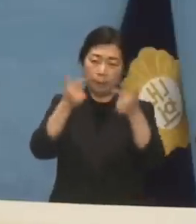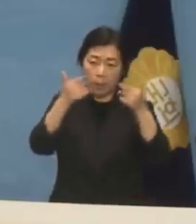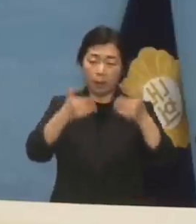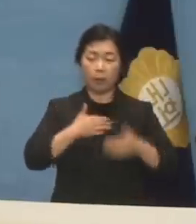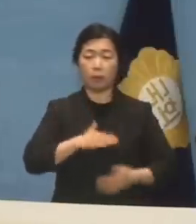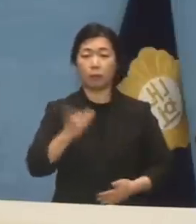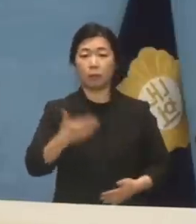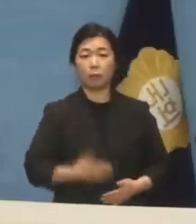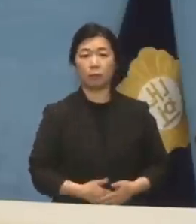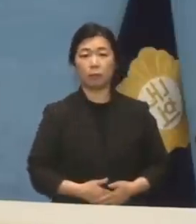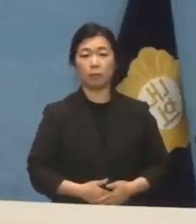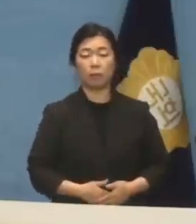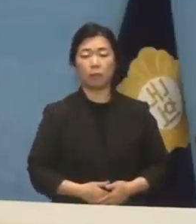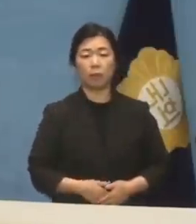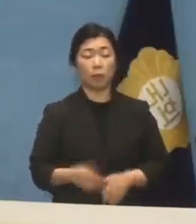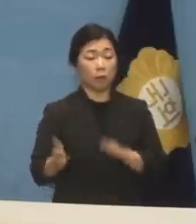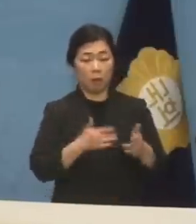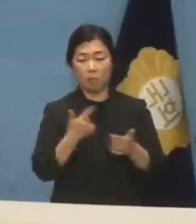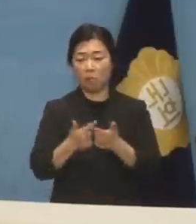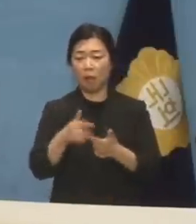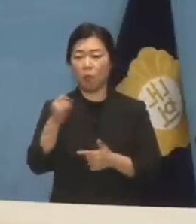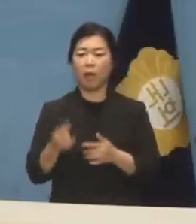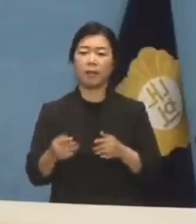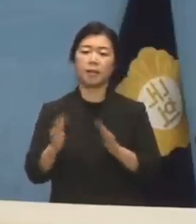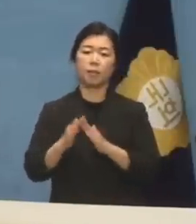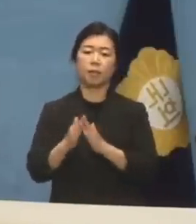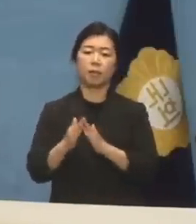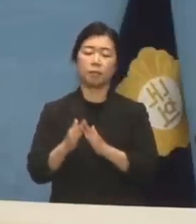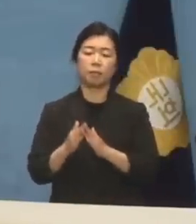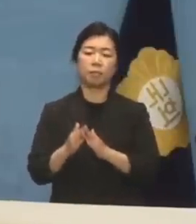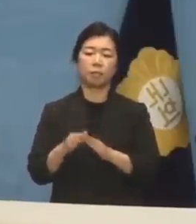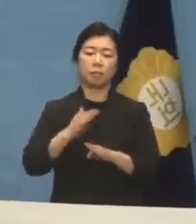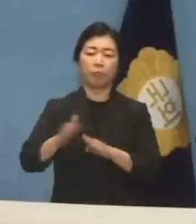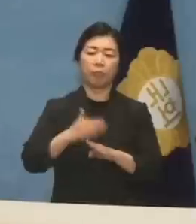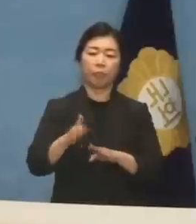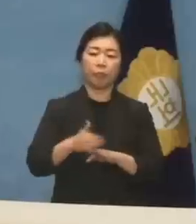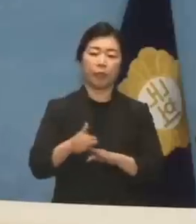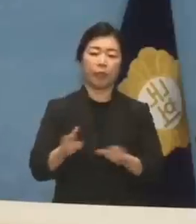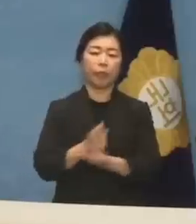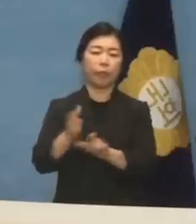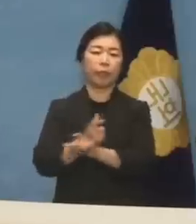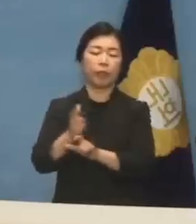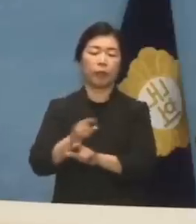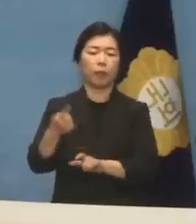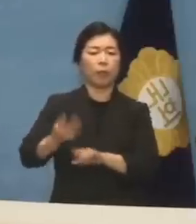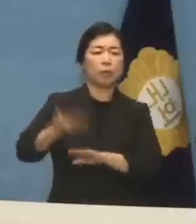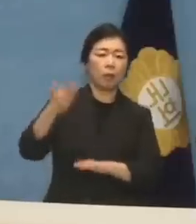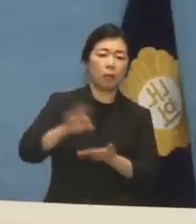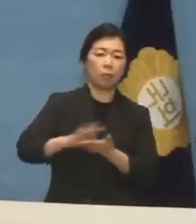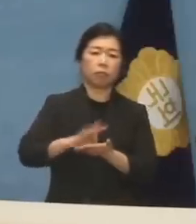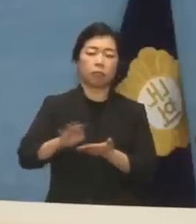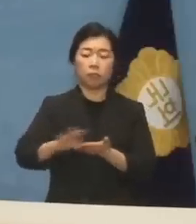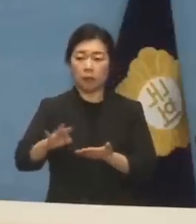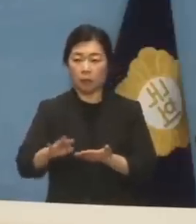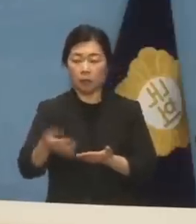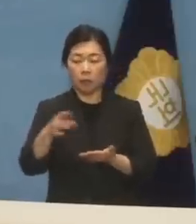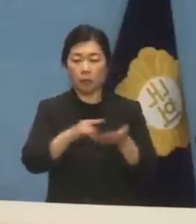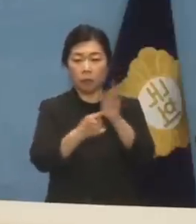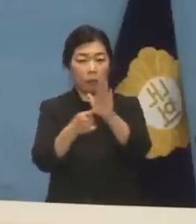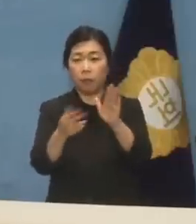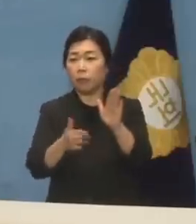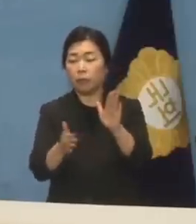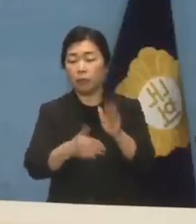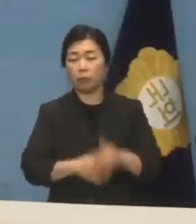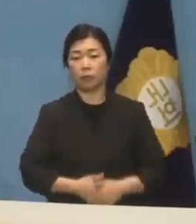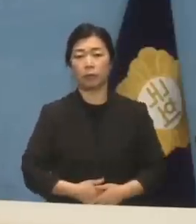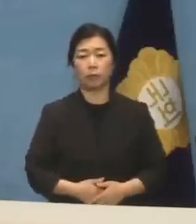생각입니다. 그러면서 부산 횟집에서 수백만 원을 세금으로 쓰고 정보공개조차 하지 않고 있습니다. 그런 짓을